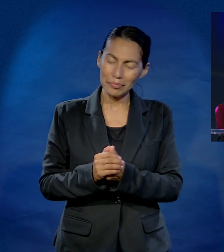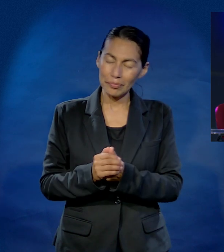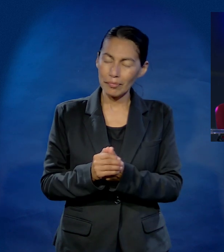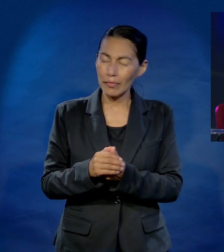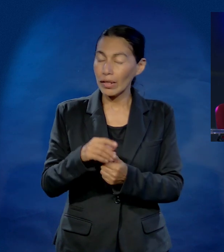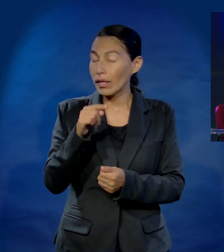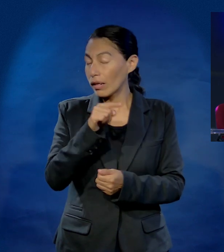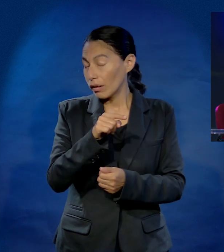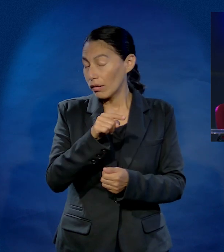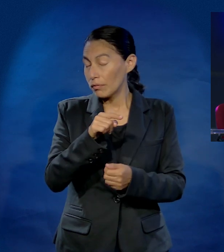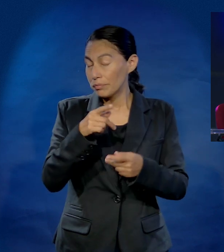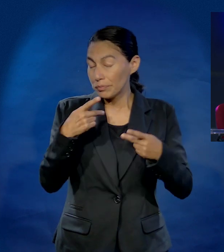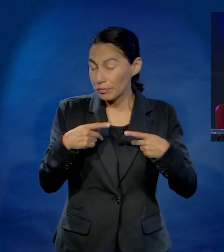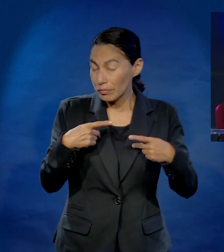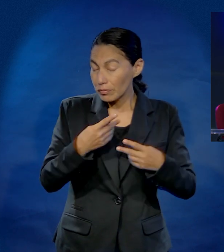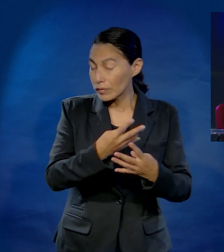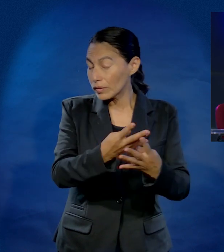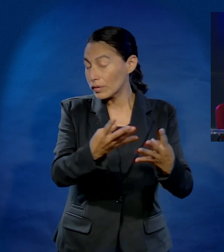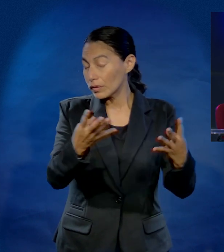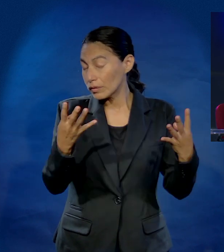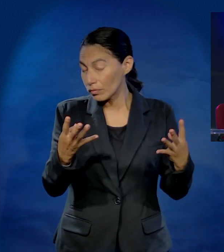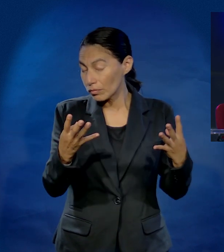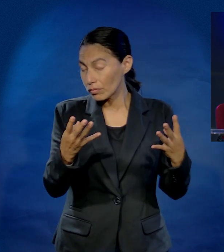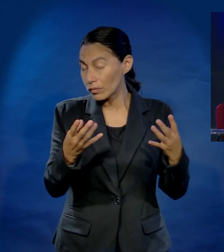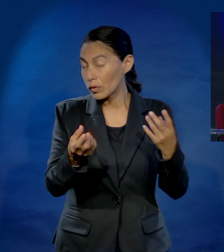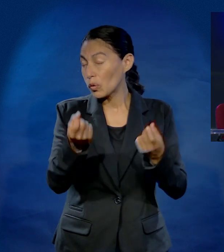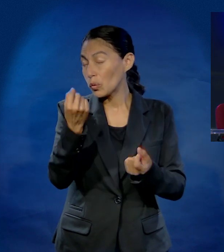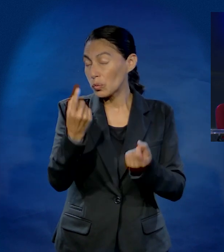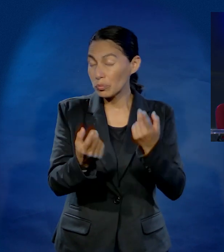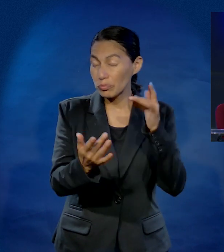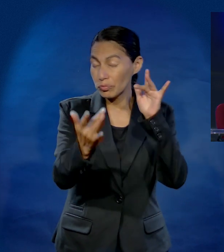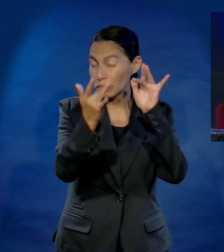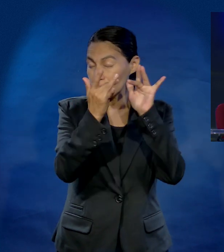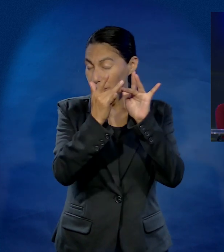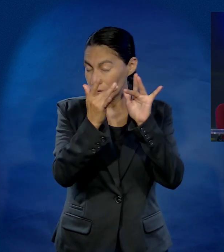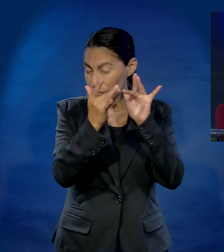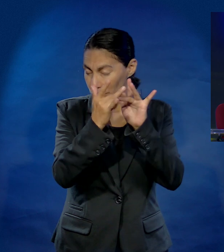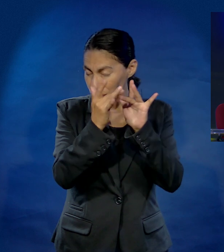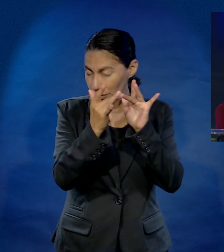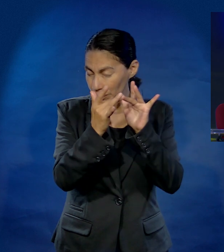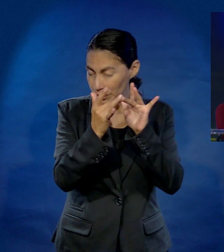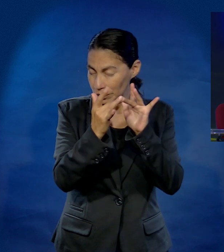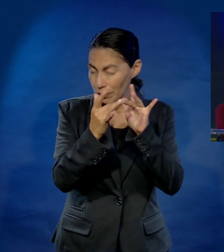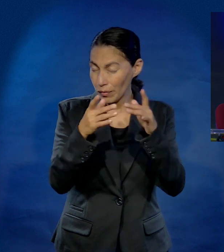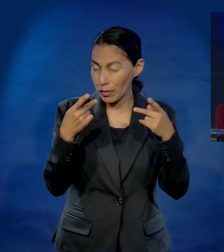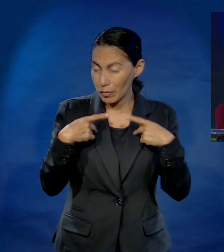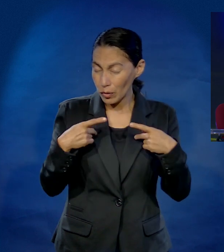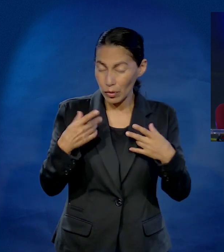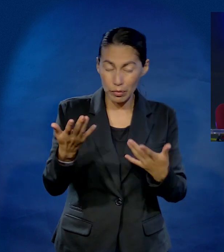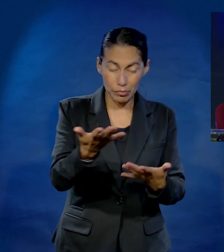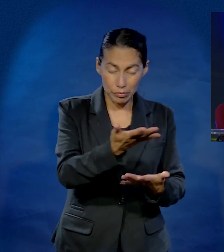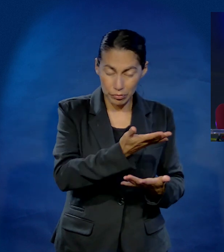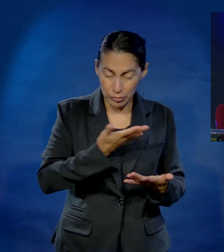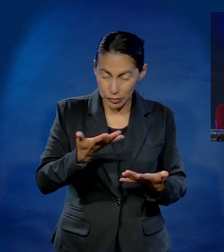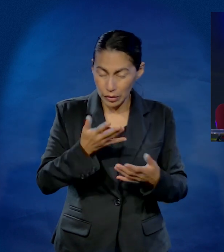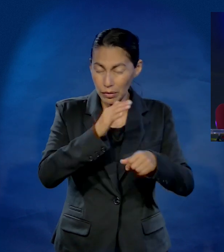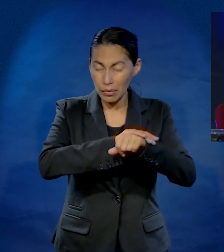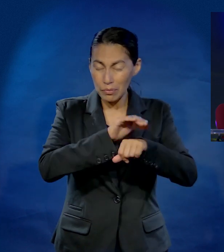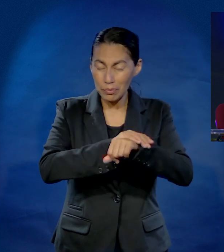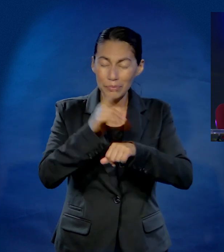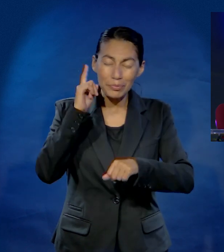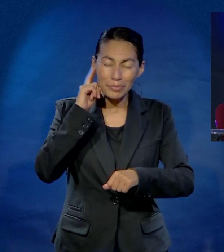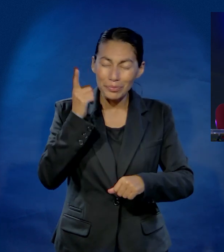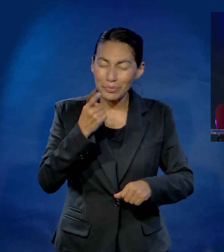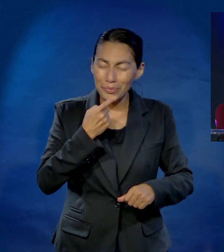Pero entre tantas personas que hay reunidas aquí, y a través de la pantalla, aún a través o en medio de la comunidad